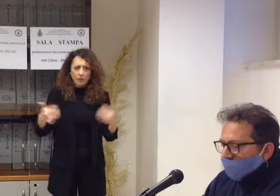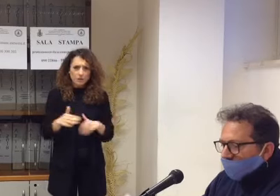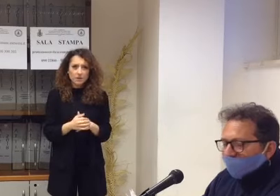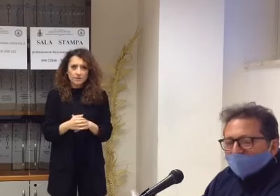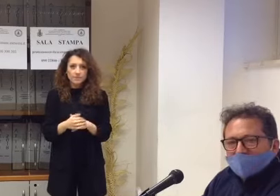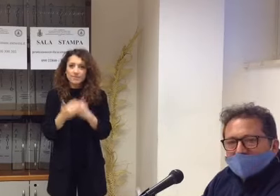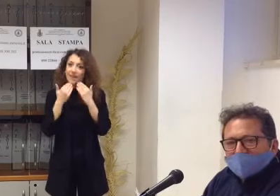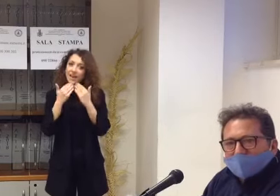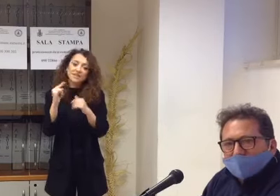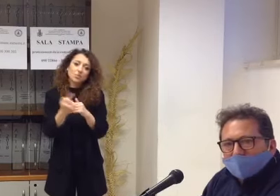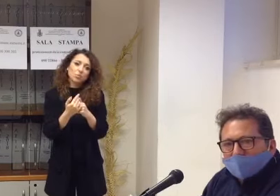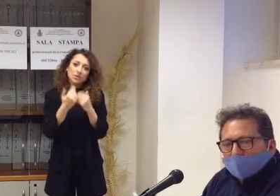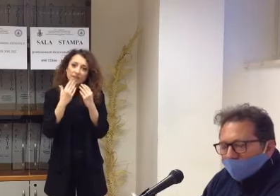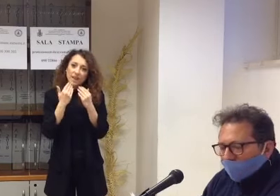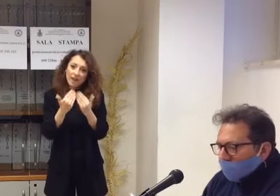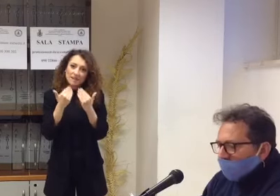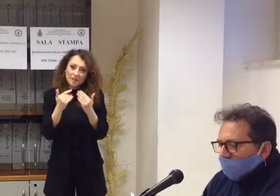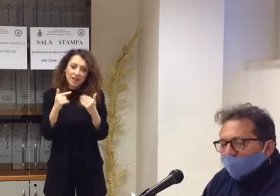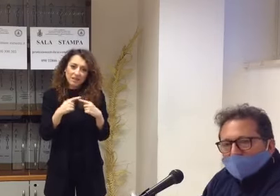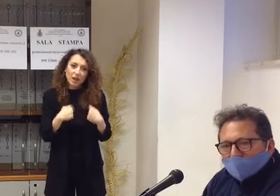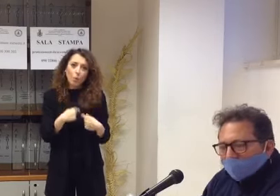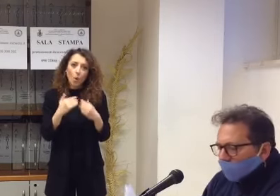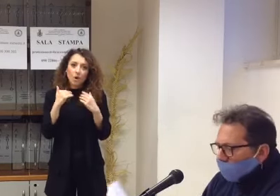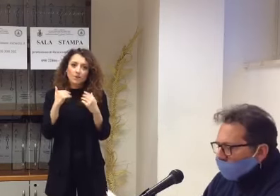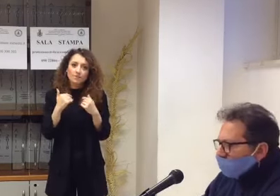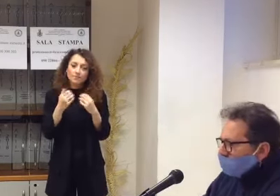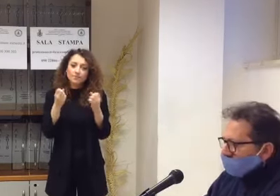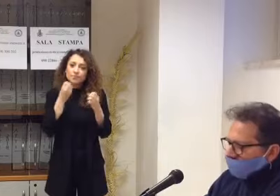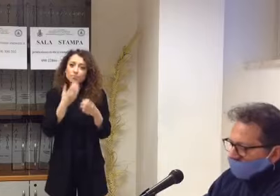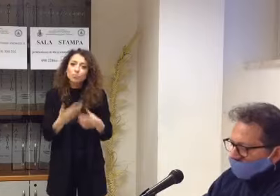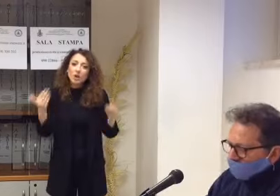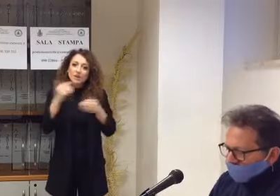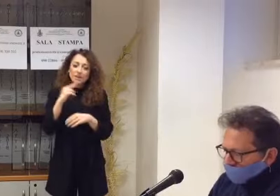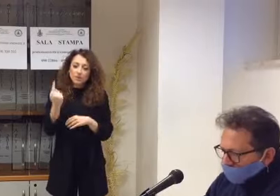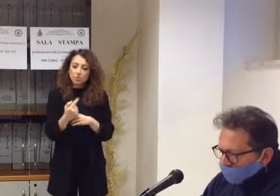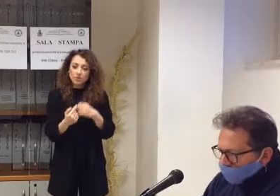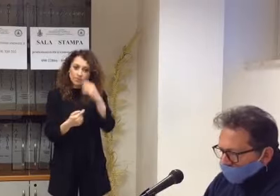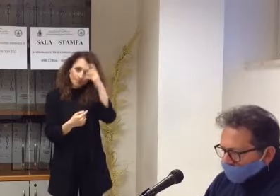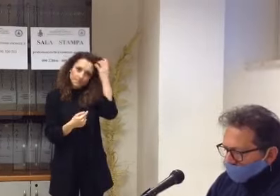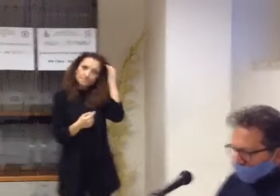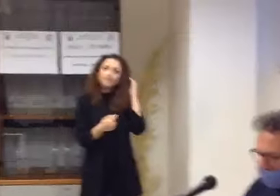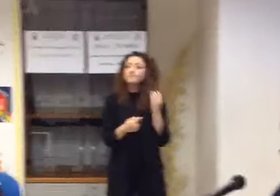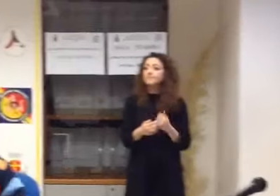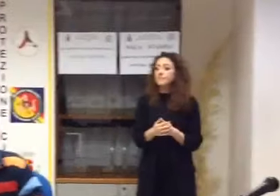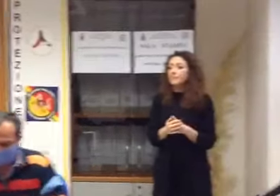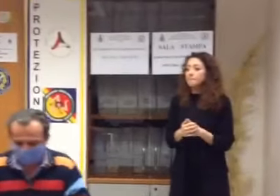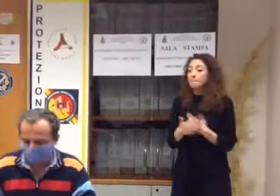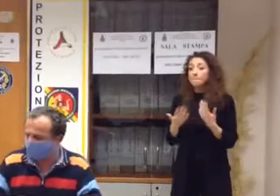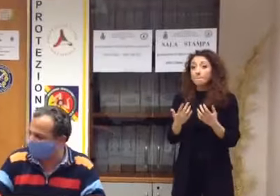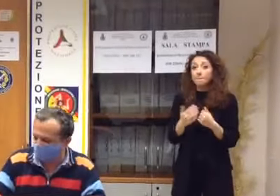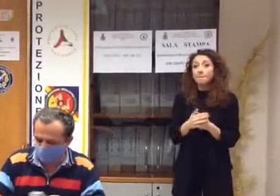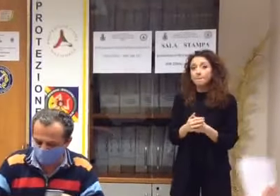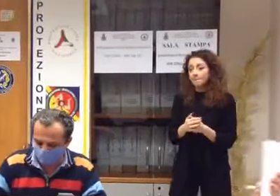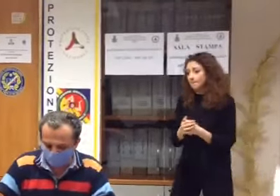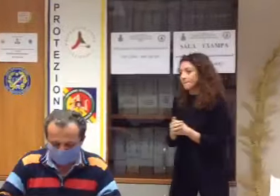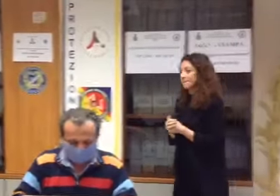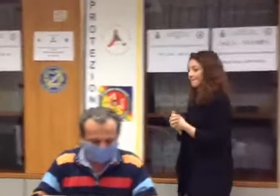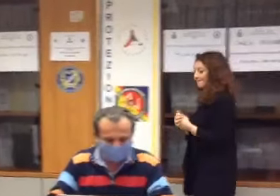quindi grazie, grazie veramente di cuore e buona serata a tutti. Sindaco, allora abbiamo dei chiarimenti che deve